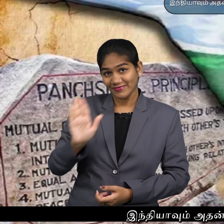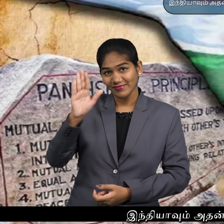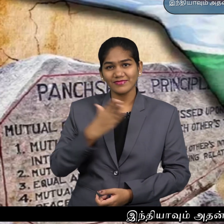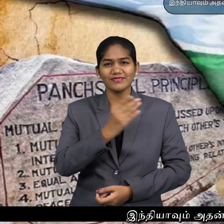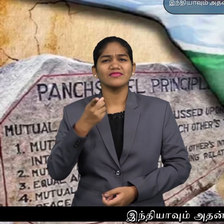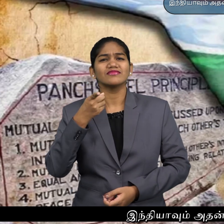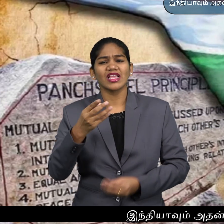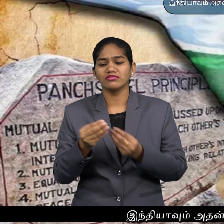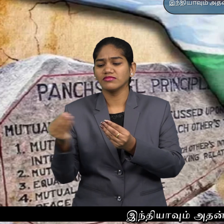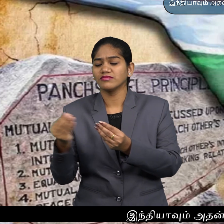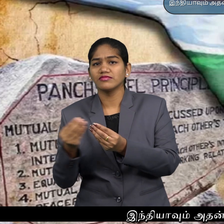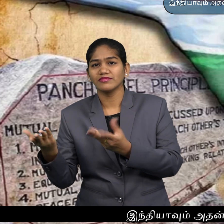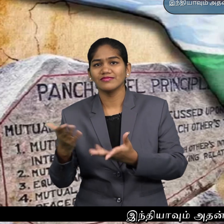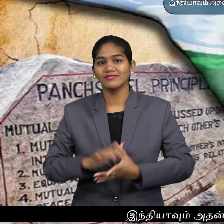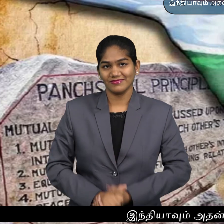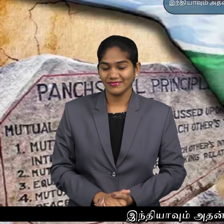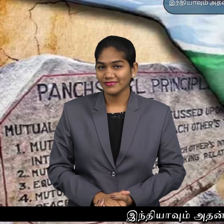இந்தியாவும் அதன் அண்டை நாடுகளும்.